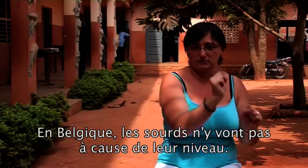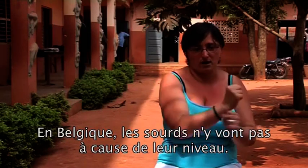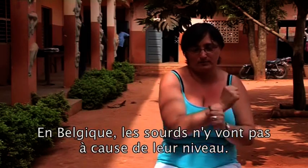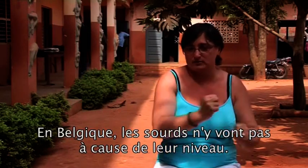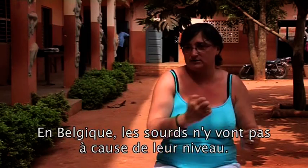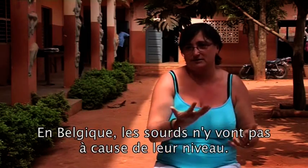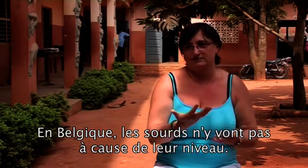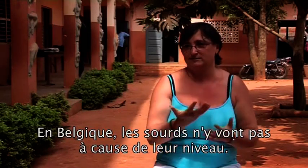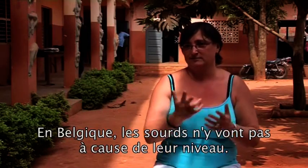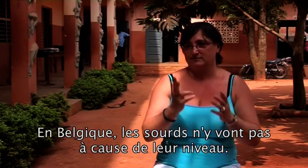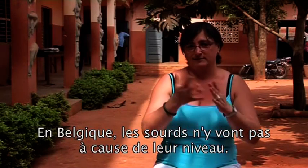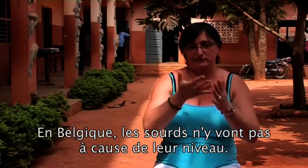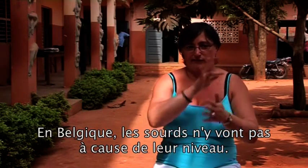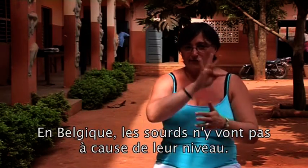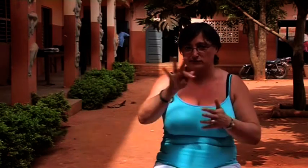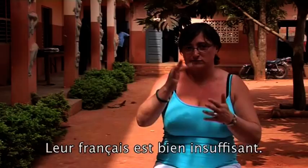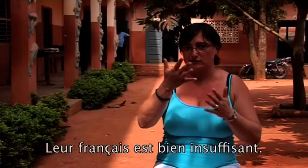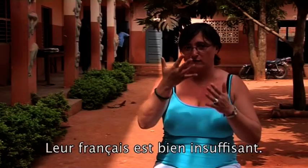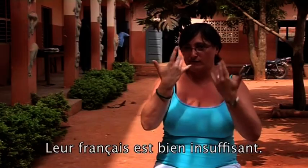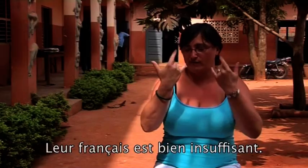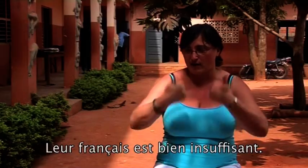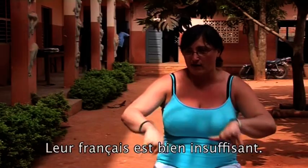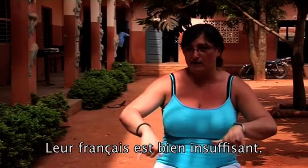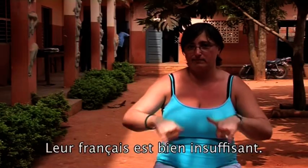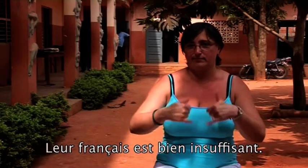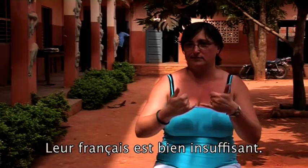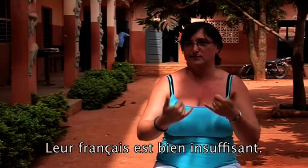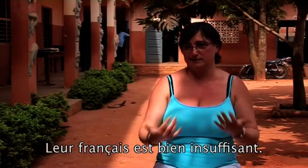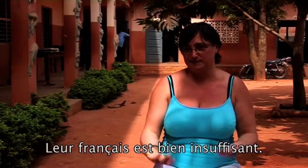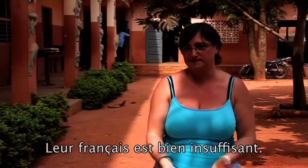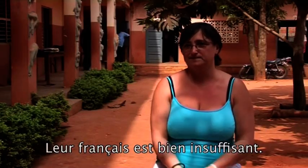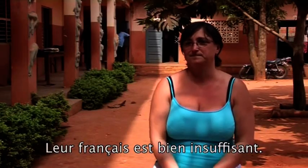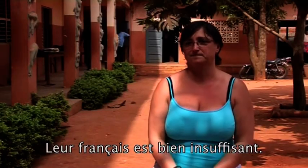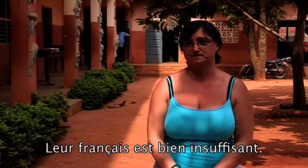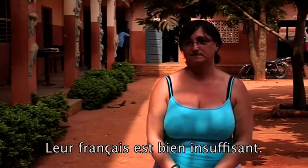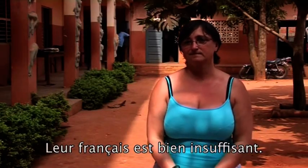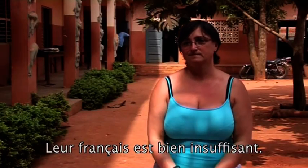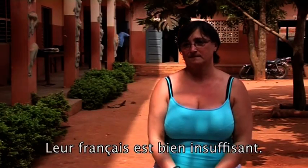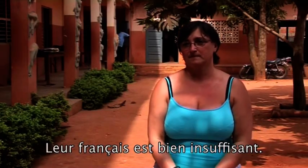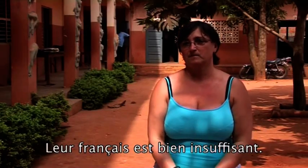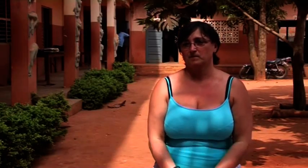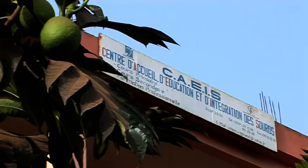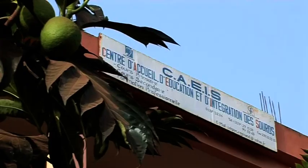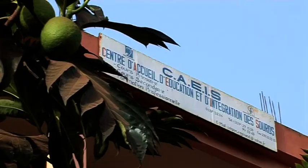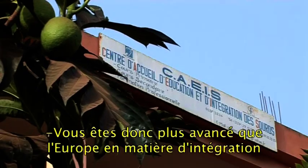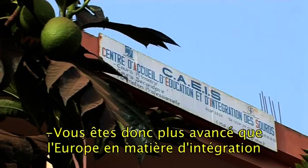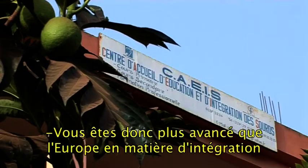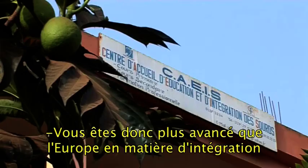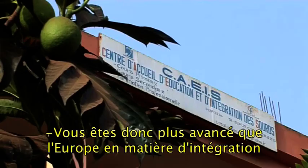En Belgique, les sourds ne vont pas à l'université. Ils n'arrivent pas au niveau à cause de leur niveau de français qui est bien insuffisant. Ça veut dire que